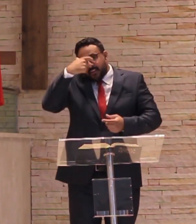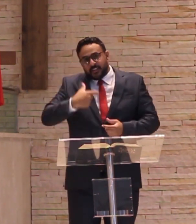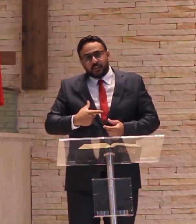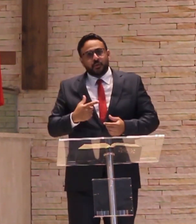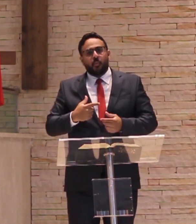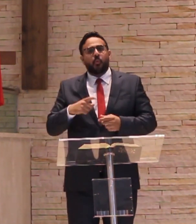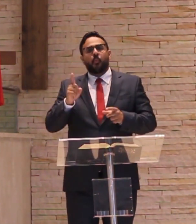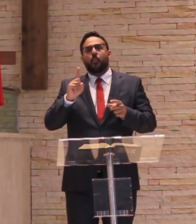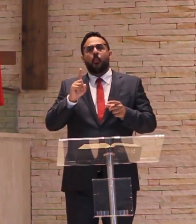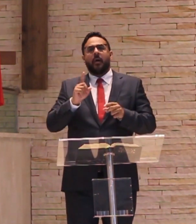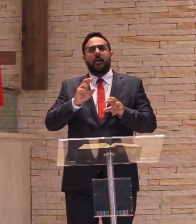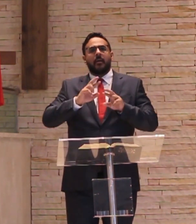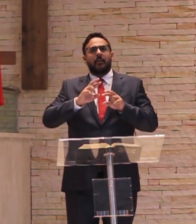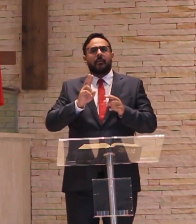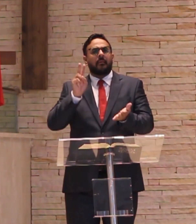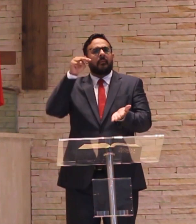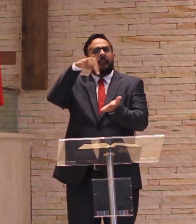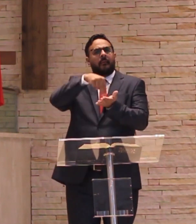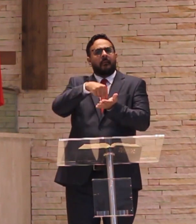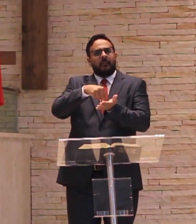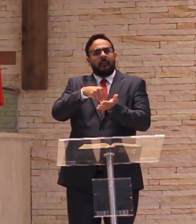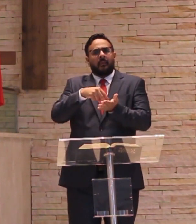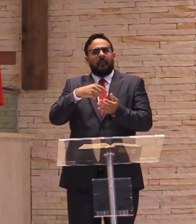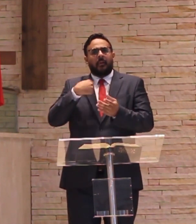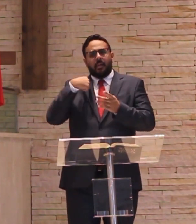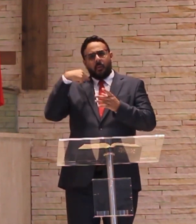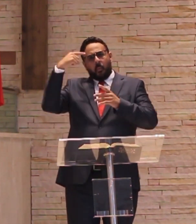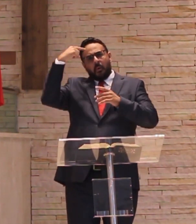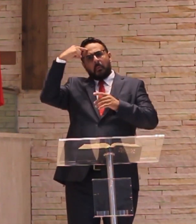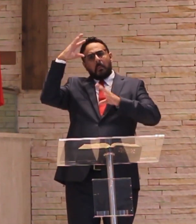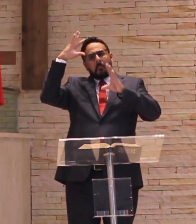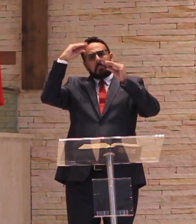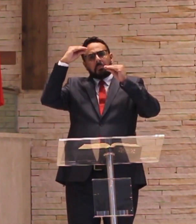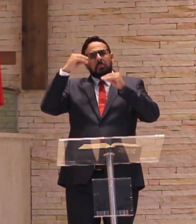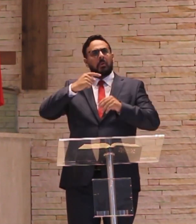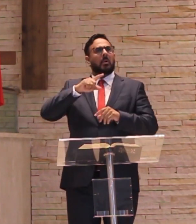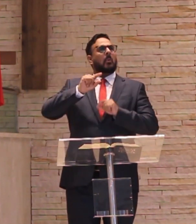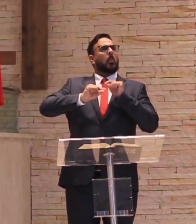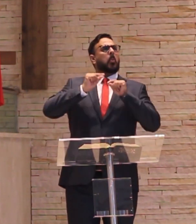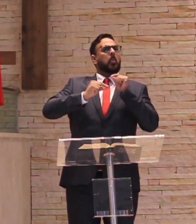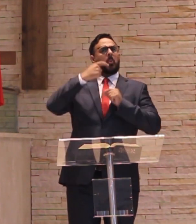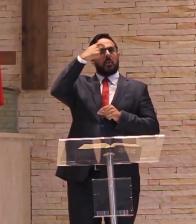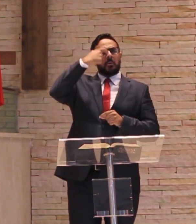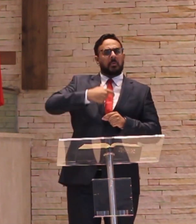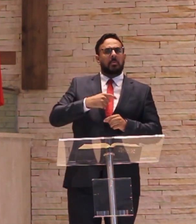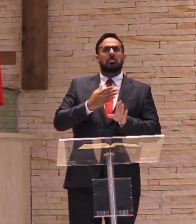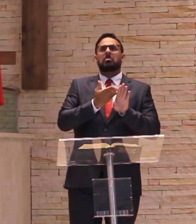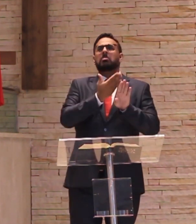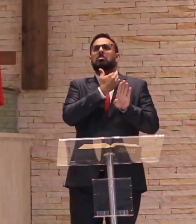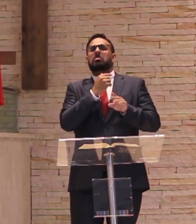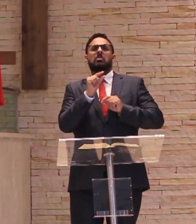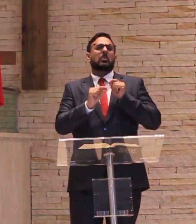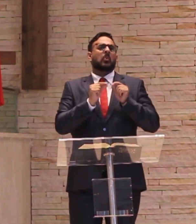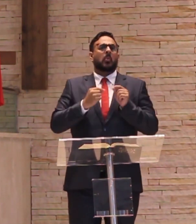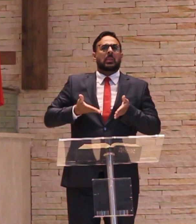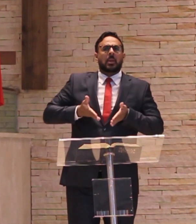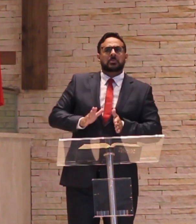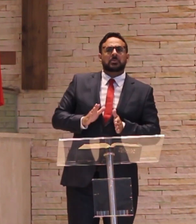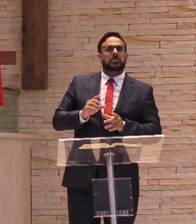essa ressurreição não é uma ressurreição aonde você vai voltar e você não vai saber quem você é, não vai reconhecer-se na